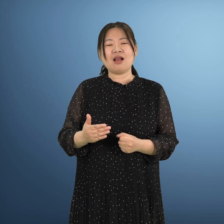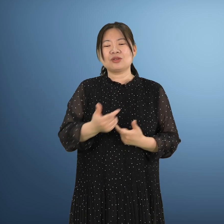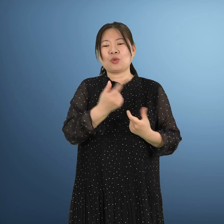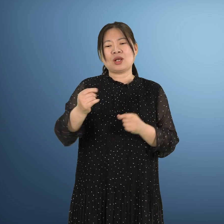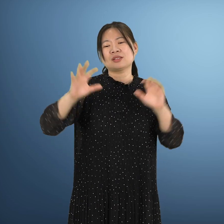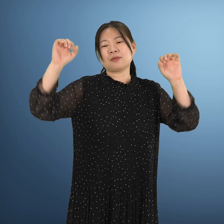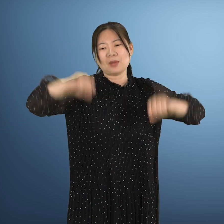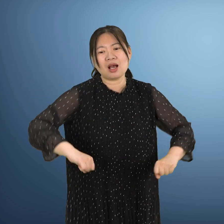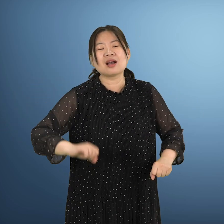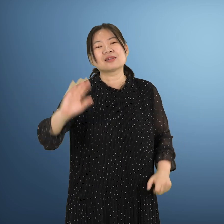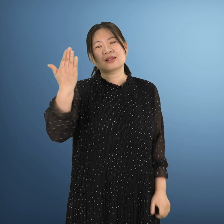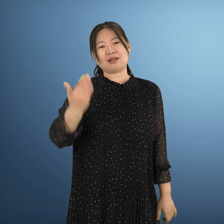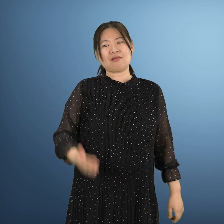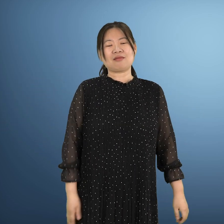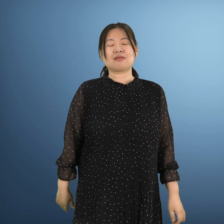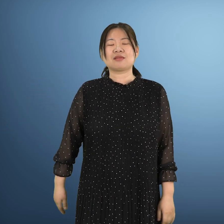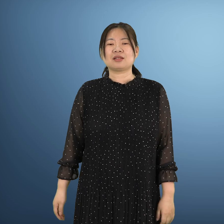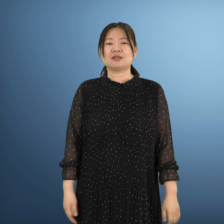멸망을 가져오게 됩니다.